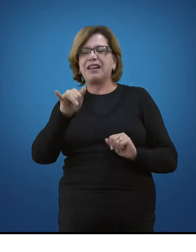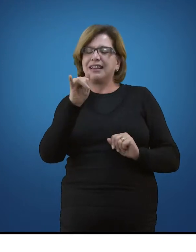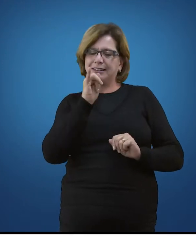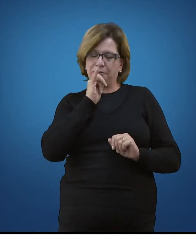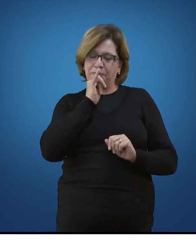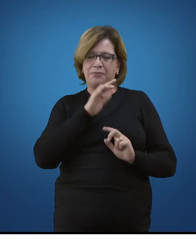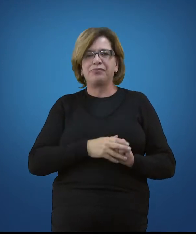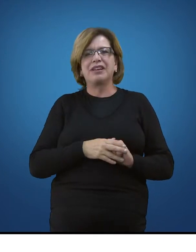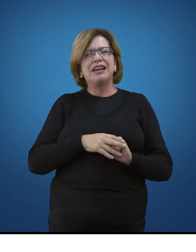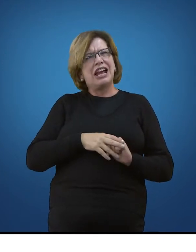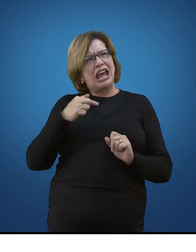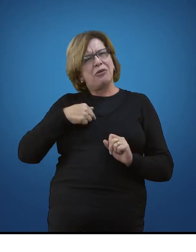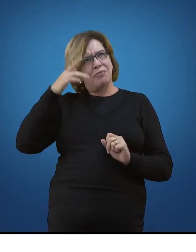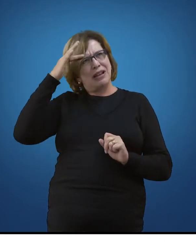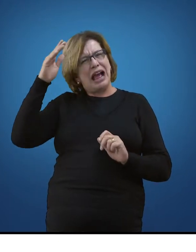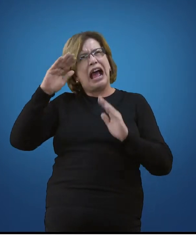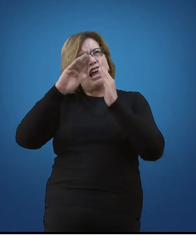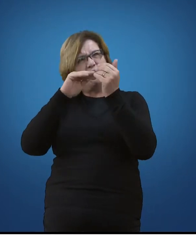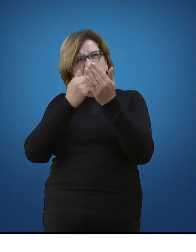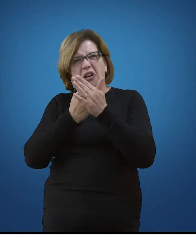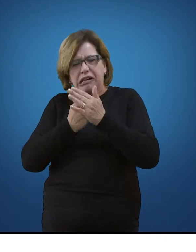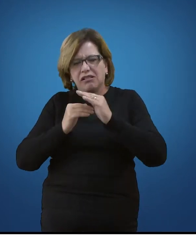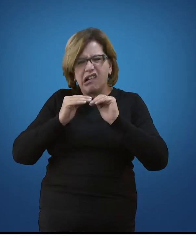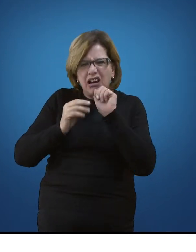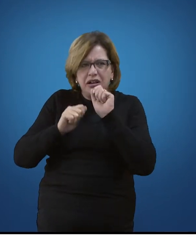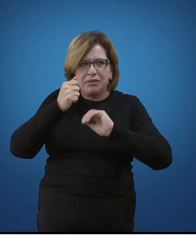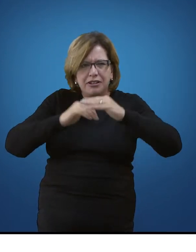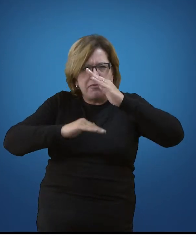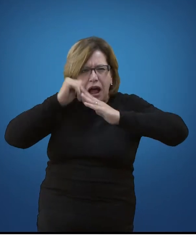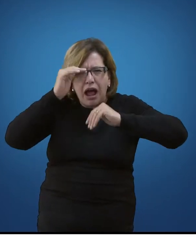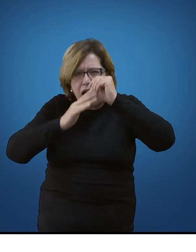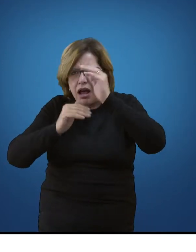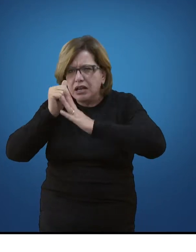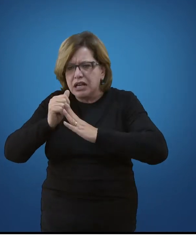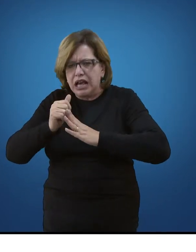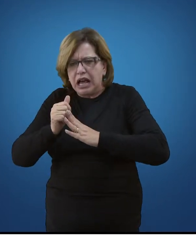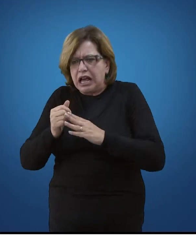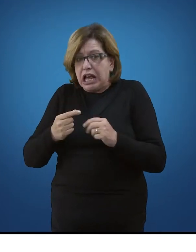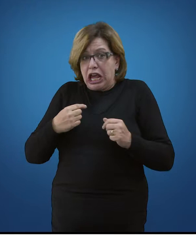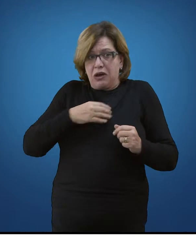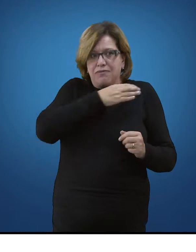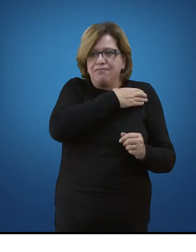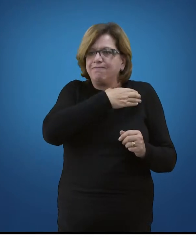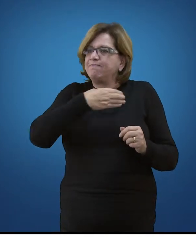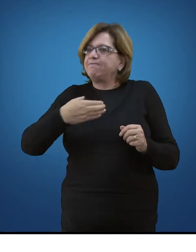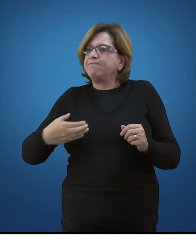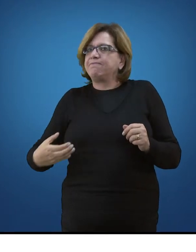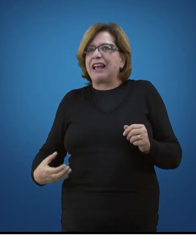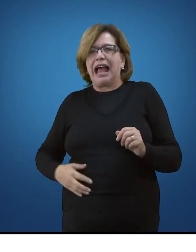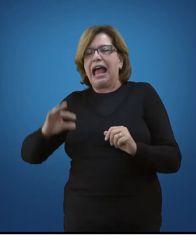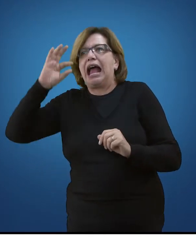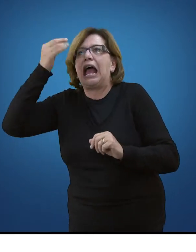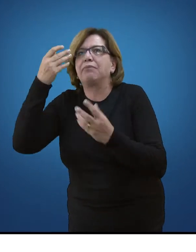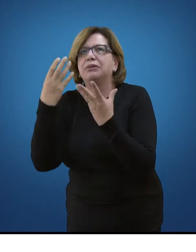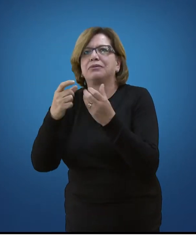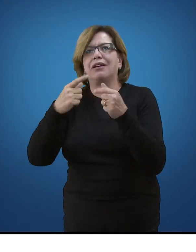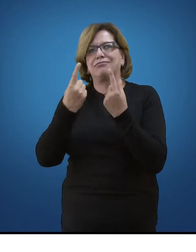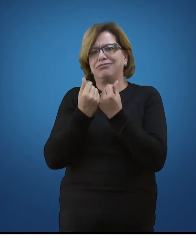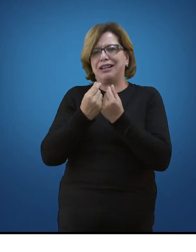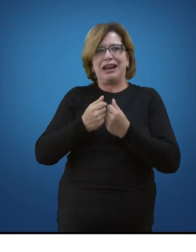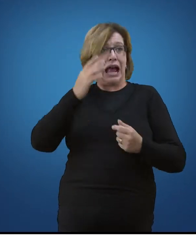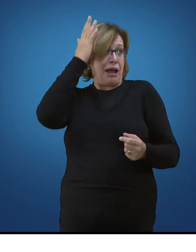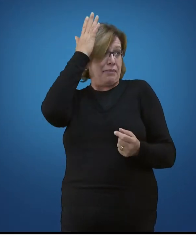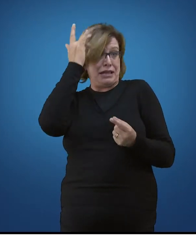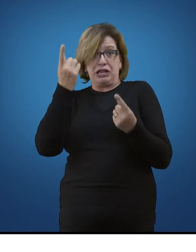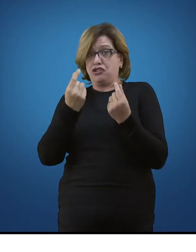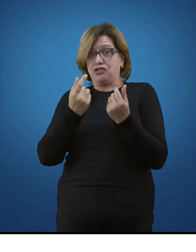de uma reforma como um todo. Eu não posso fazer com recurso público isso de uma hora para outra. Começar